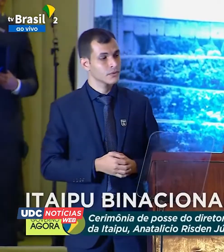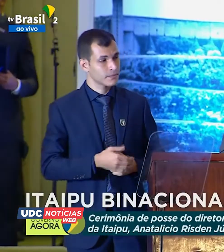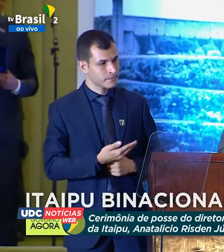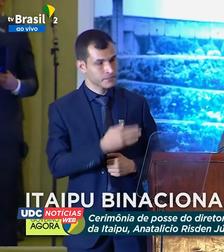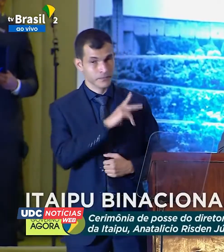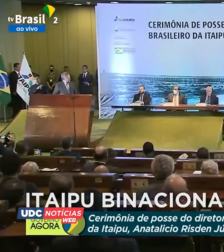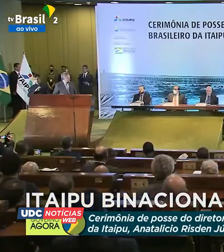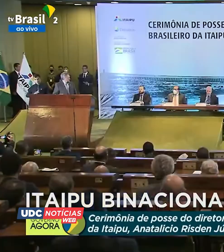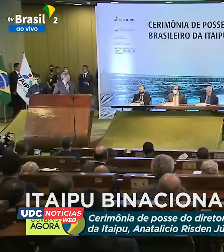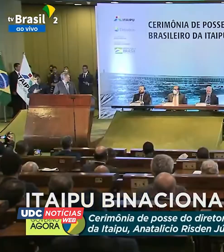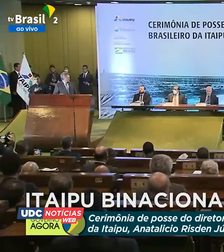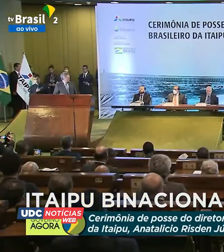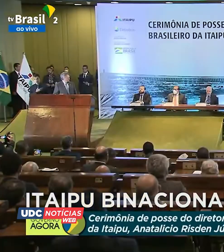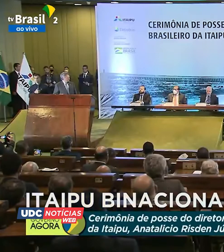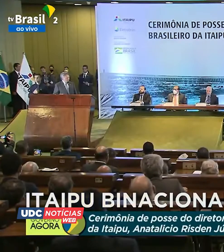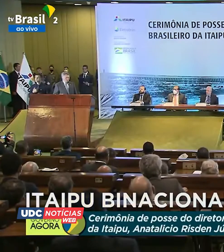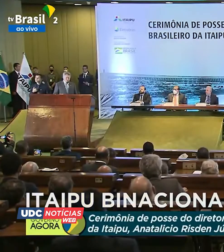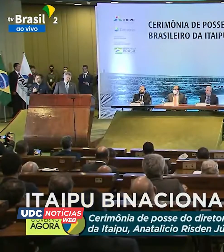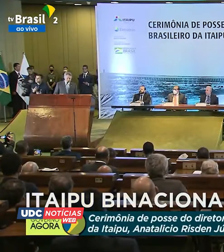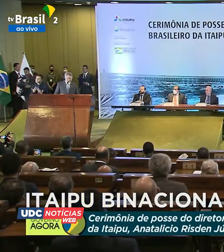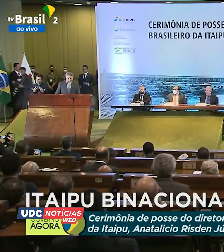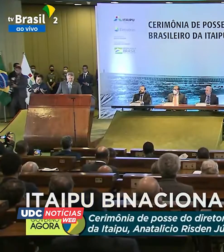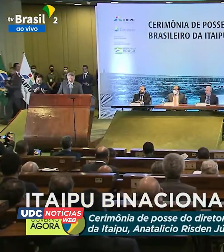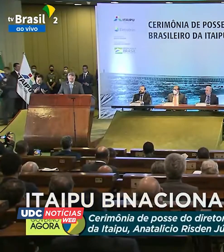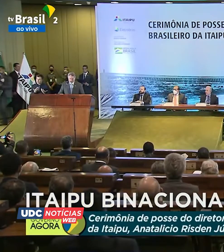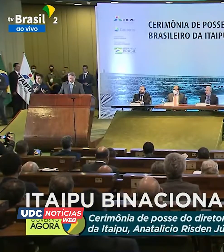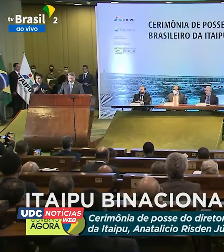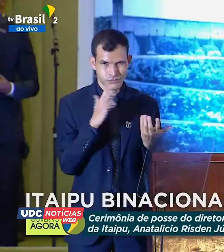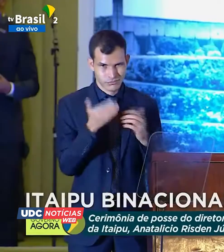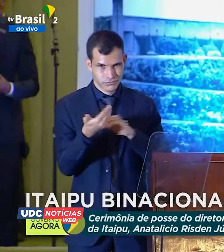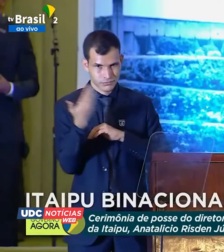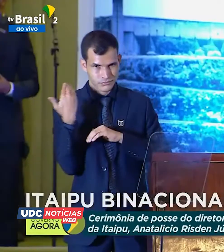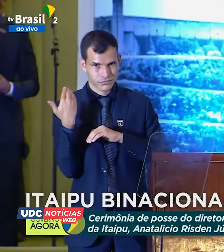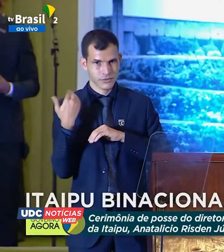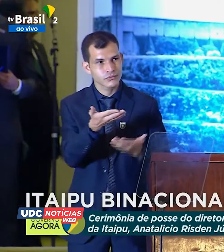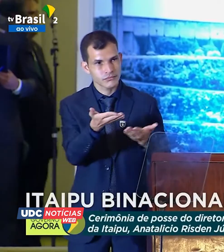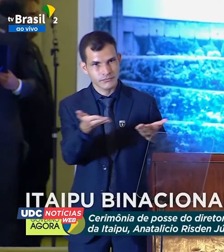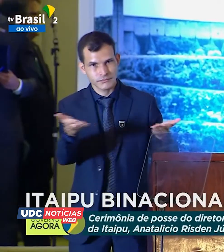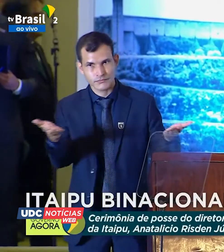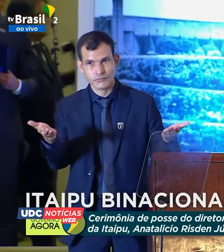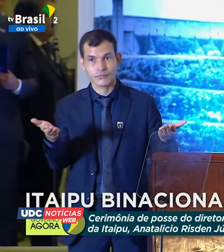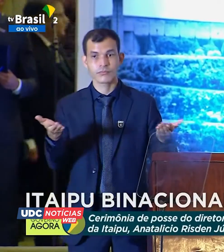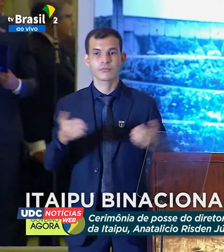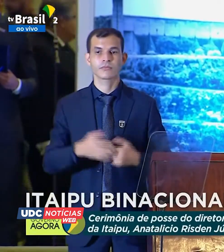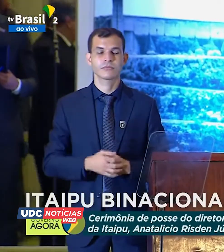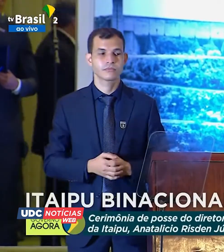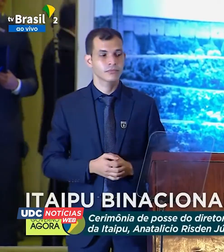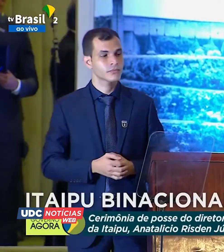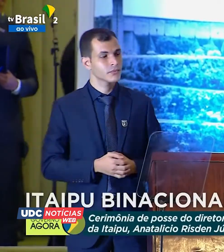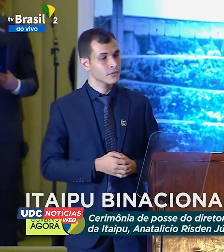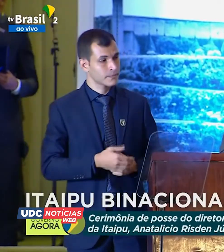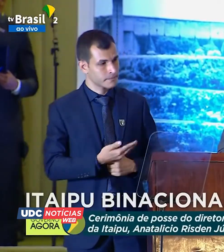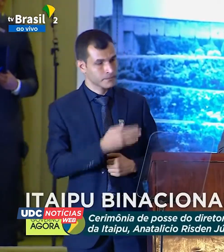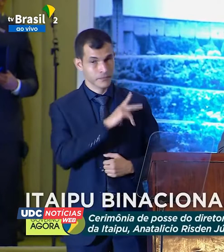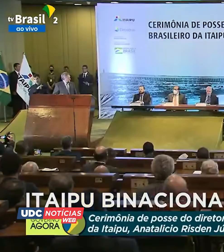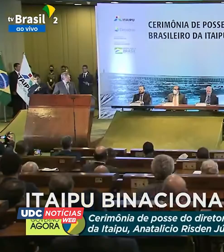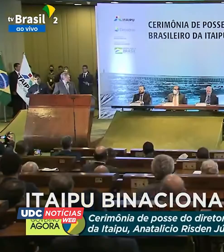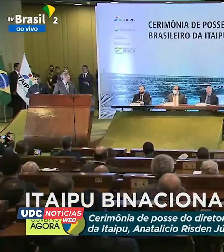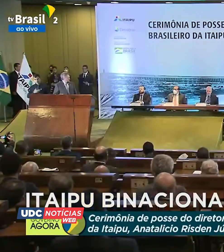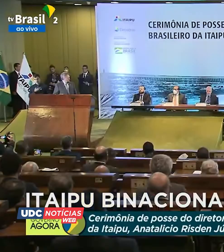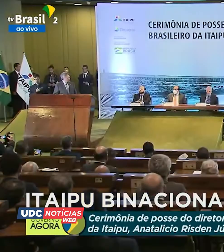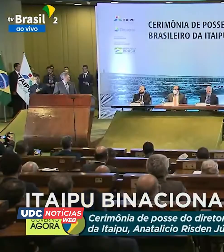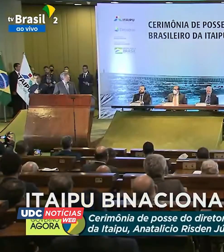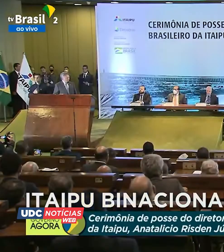novo diretor-geral comenta sobre a sua história particular com a Itaipu Binacional. Presidente, eu